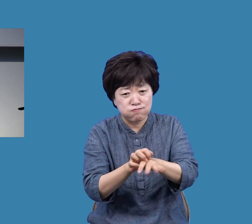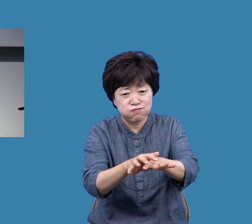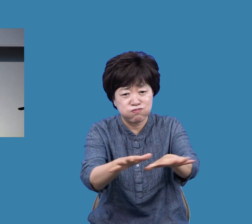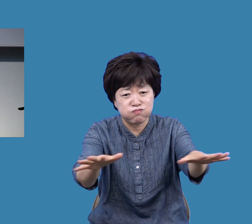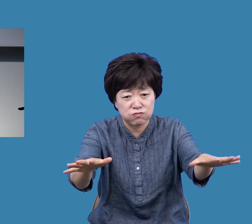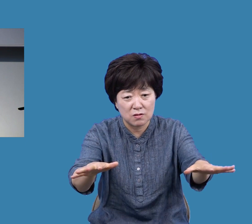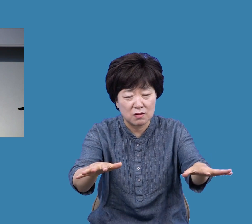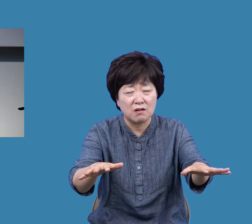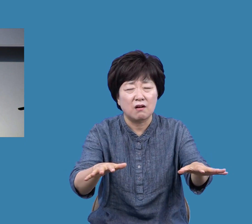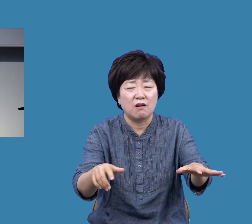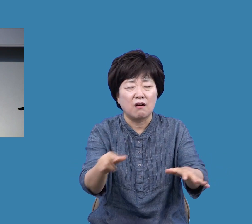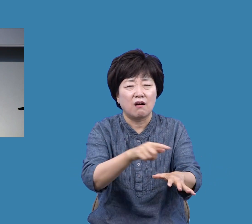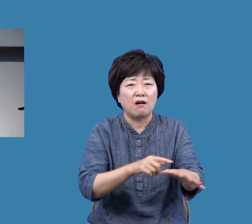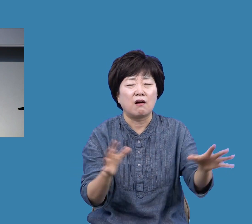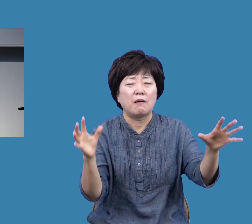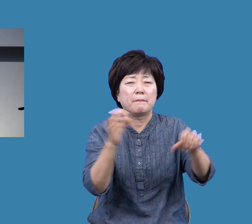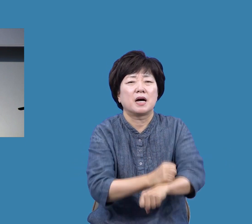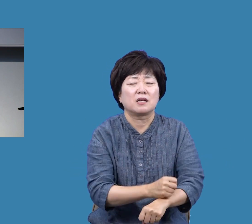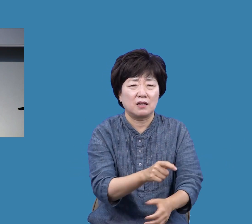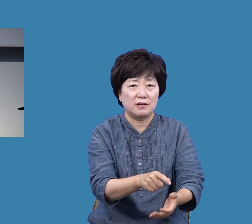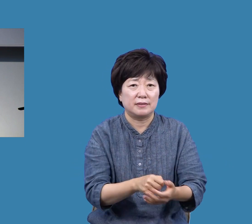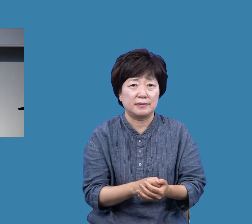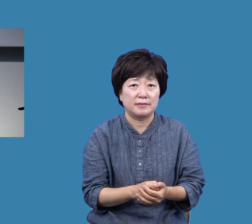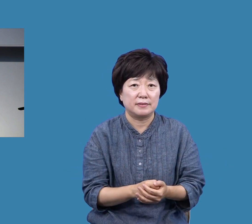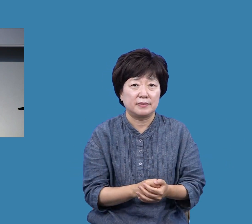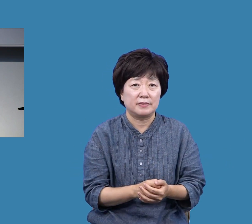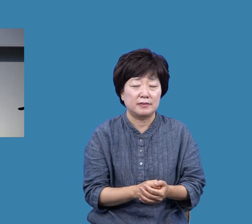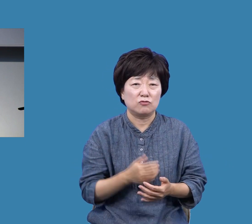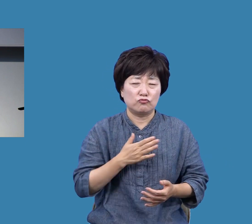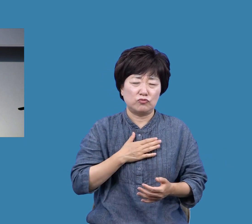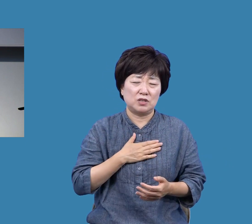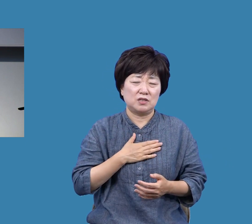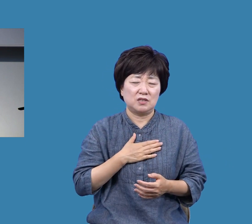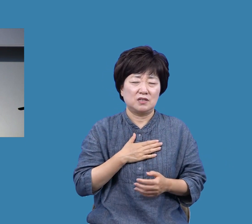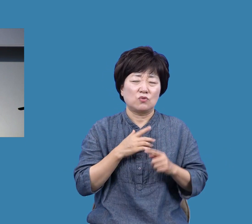지금 딴 데 얘기하는 게 아니고 우리 얘기하는 겁니다. 우리 얘기.